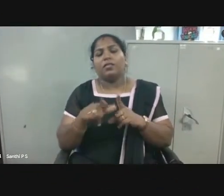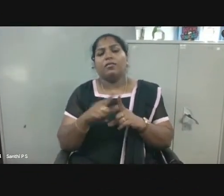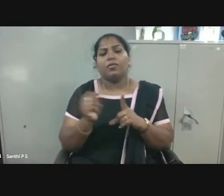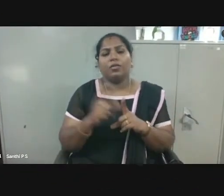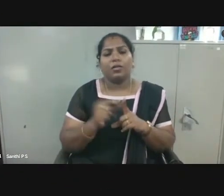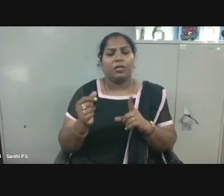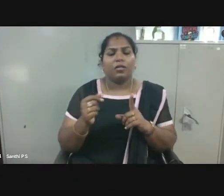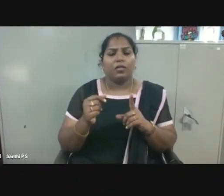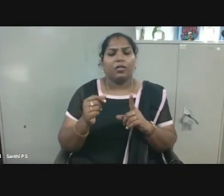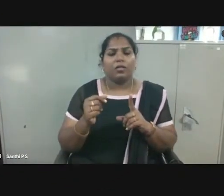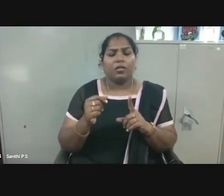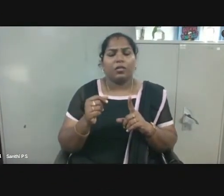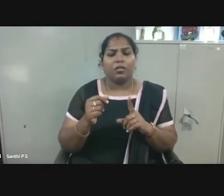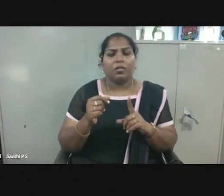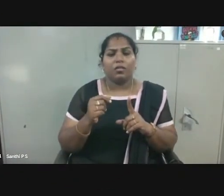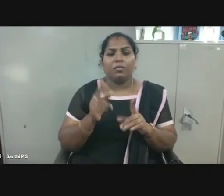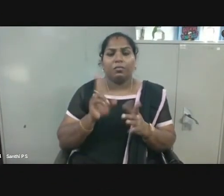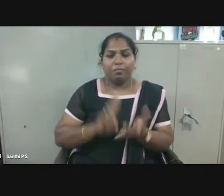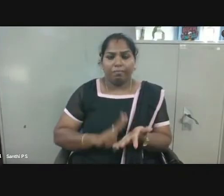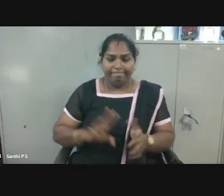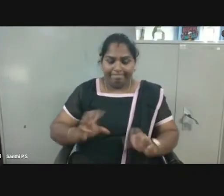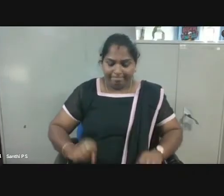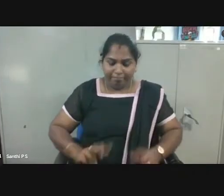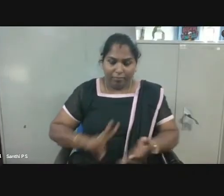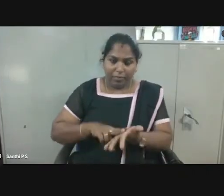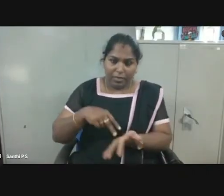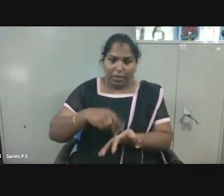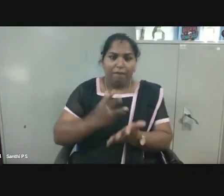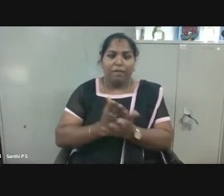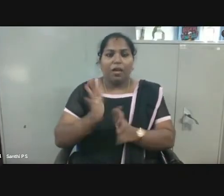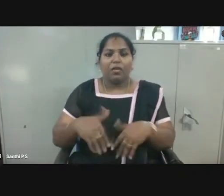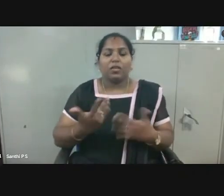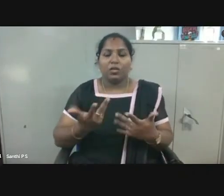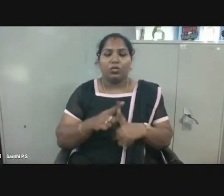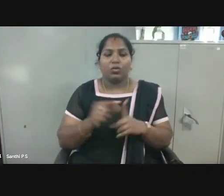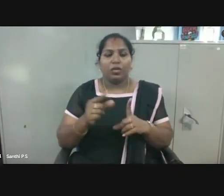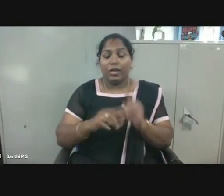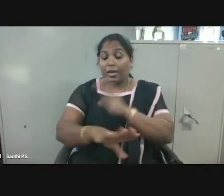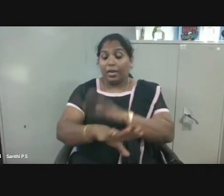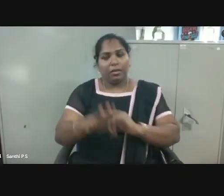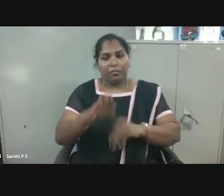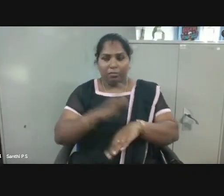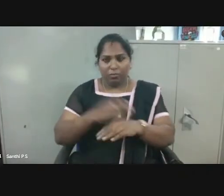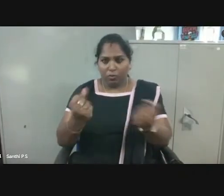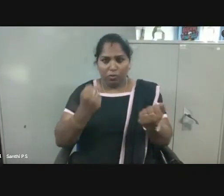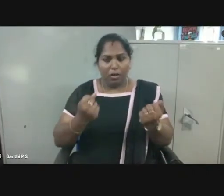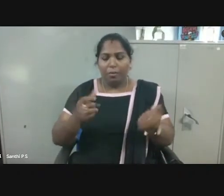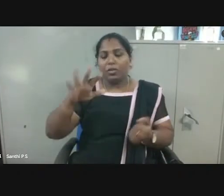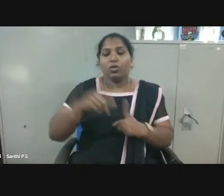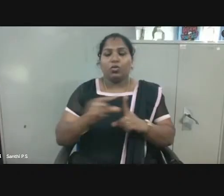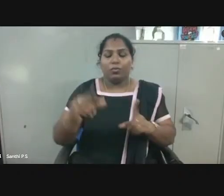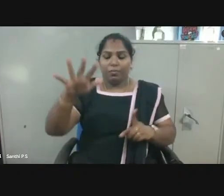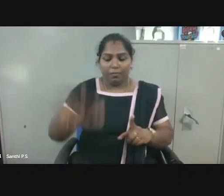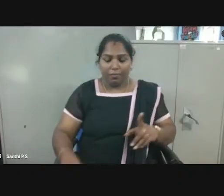തന്നെ കണ്ടുപിടിക്കും ഇത് എങ്ങനെ എഴുന്നേക്കണം എന്നുള്ളത്. അവര് പതുക്കെ കൈന് ആ സമയത്ത് ബലം ഉള്ളതുകൊണ്ട് കൈ പതുക്കെ